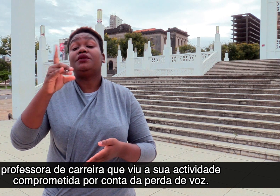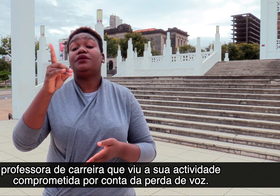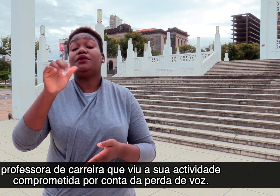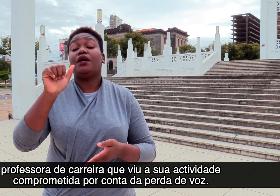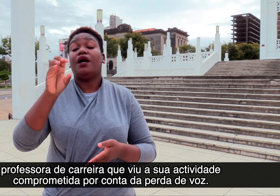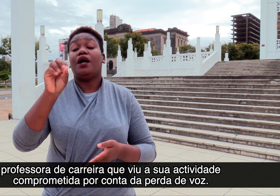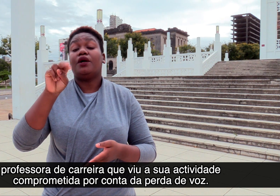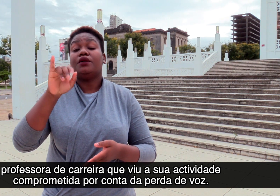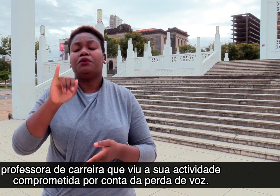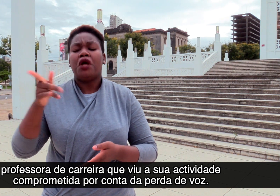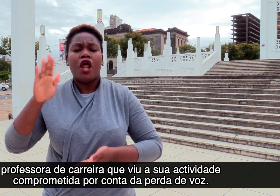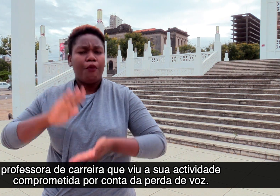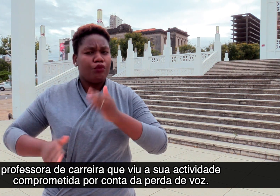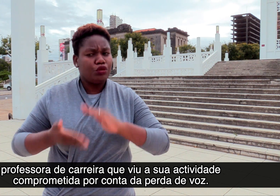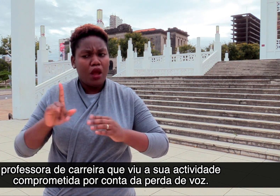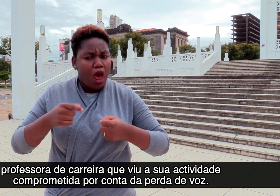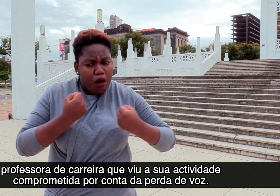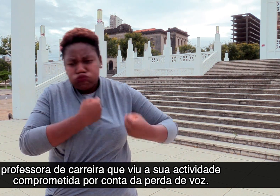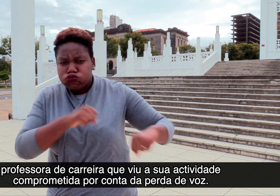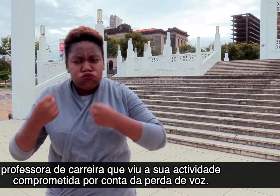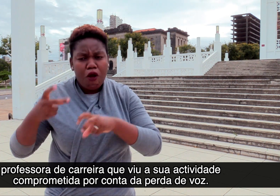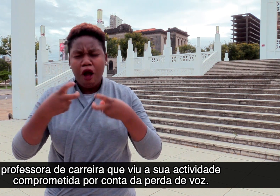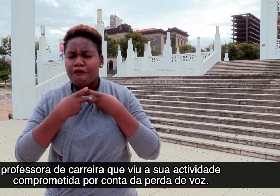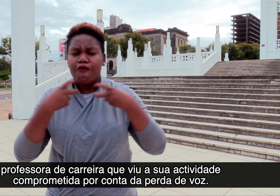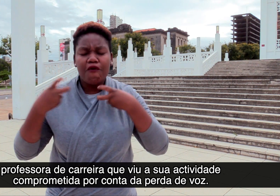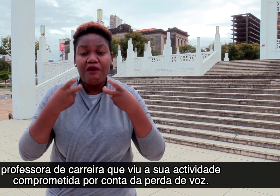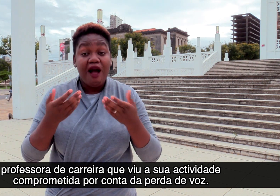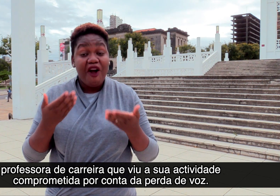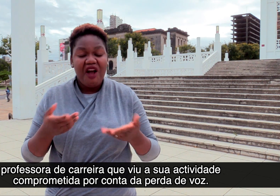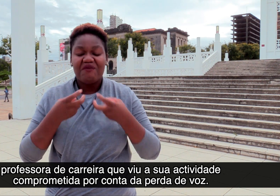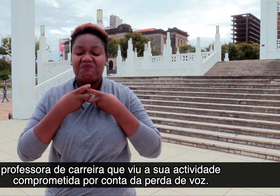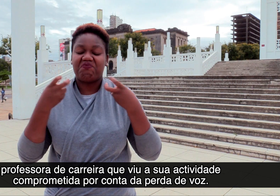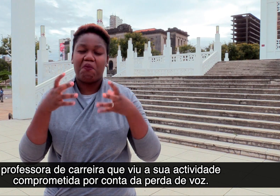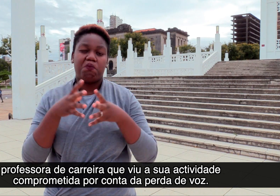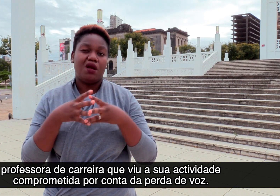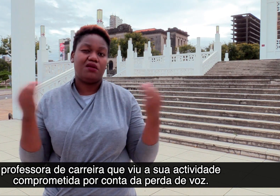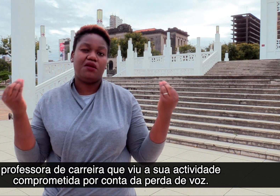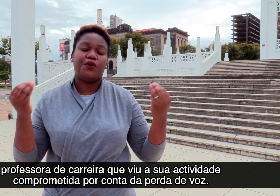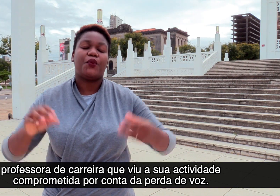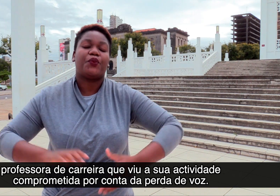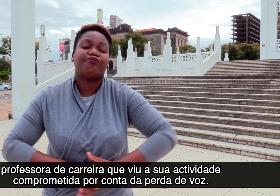professora de carreira, que viu a sua atividade comprometida por conta da perda da voz.